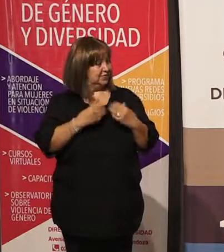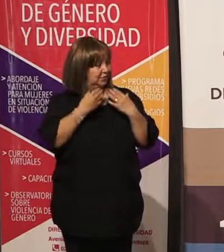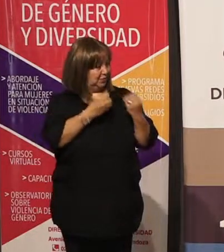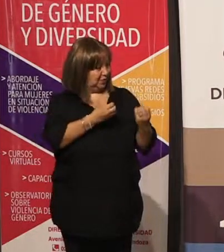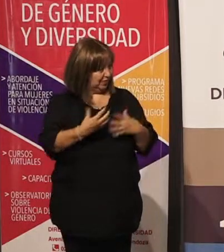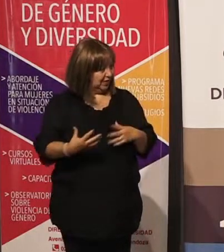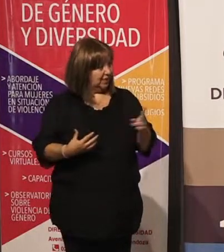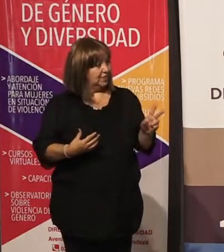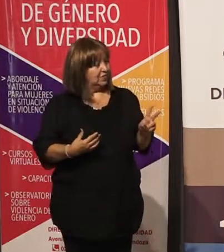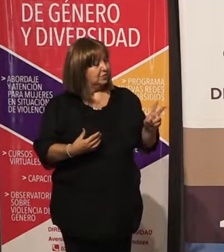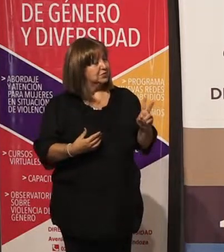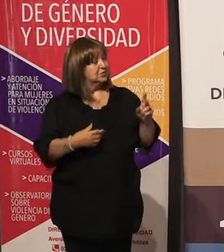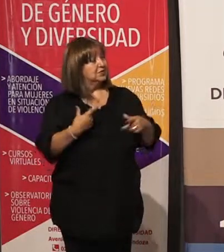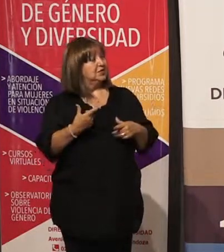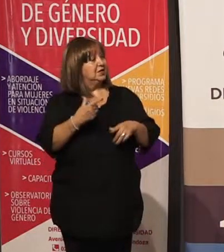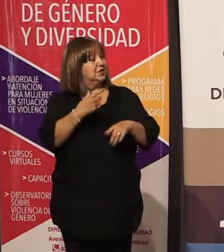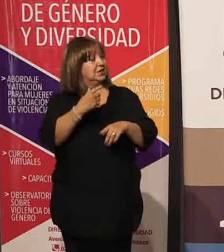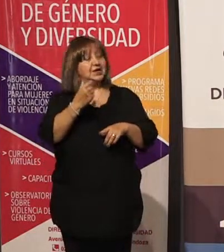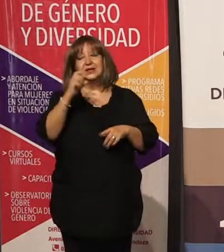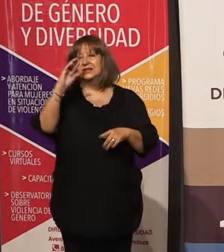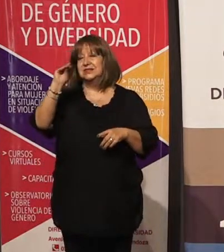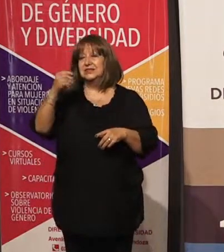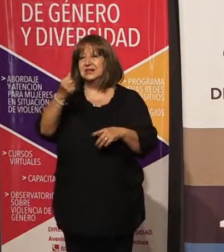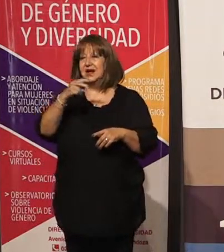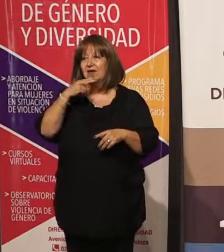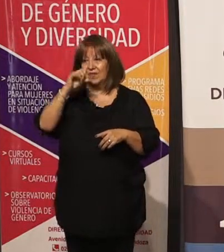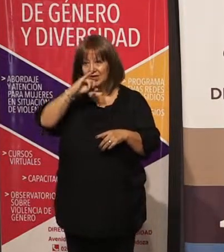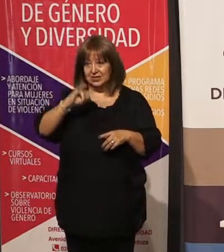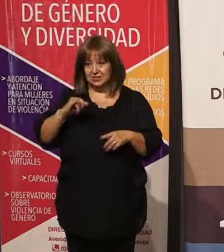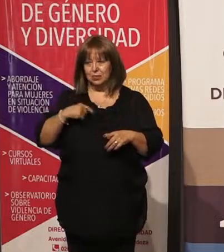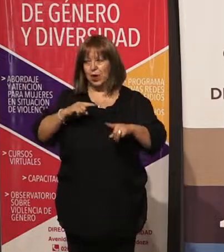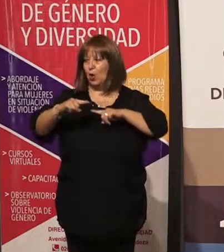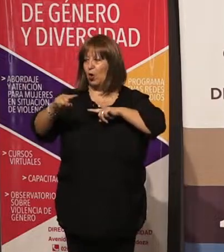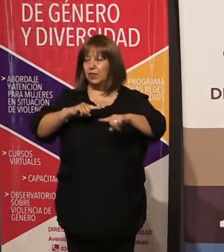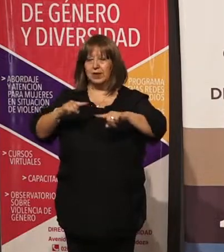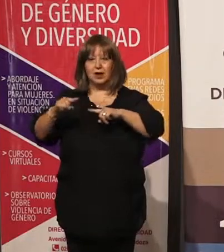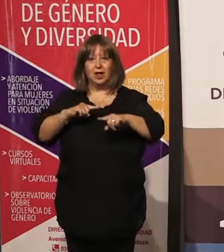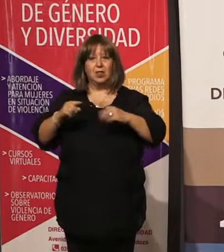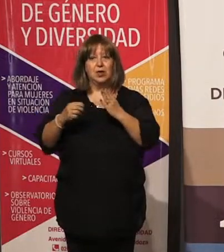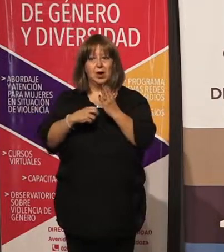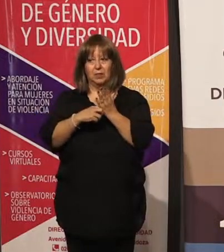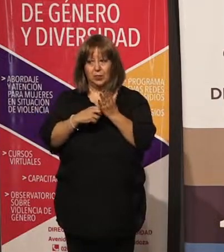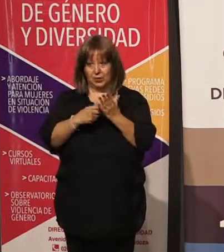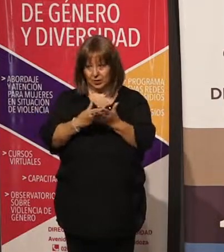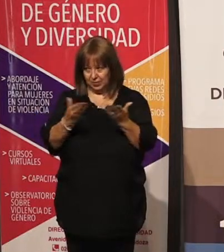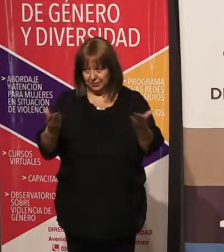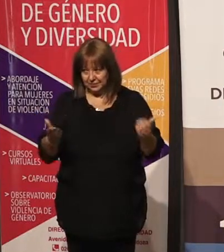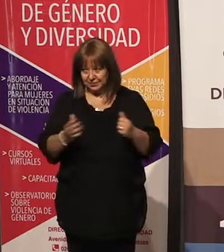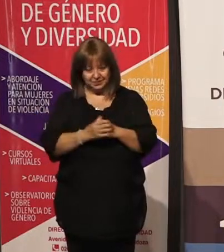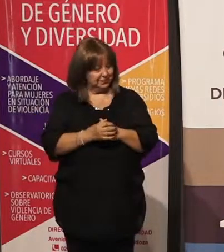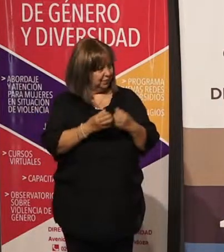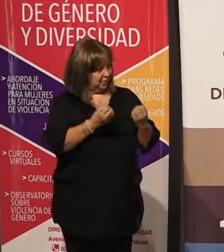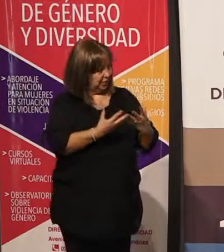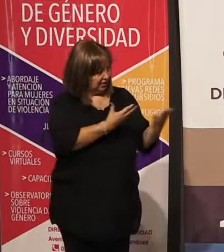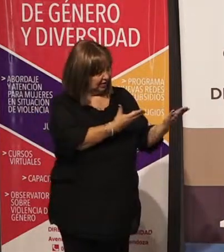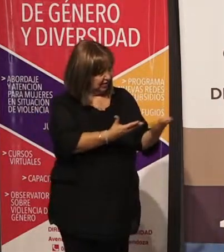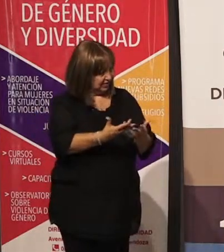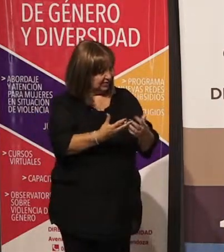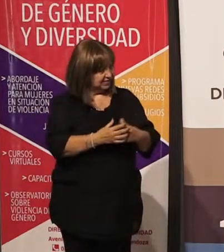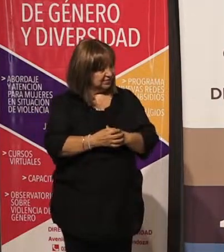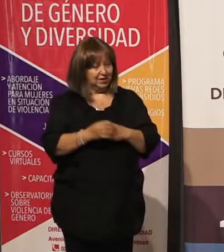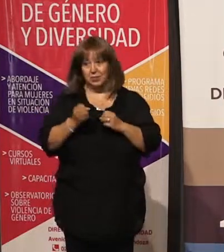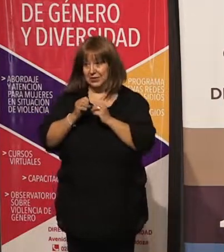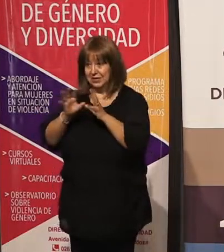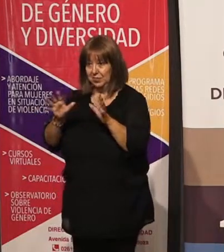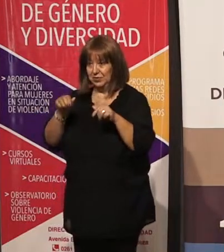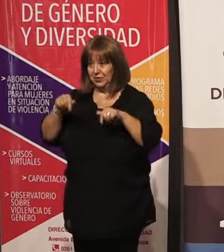jornadas. A la doctora Andrea Chávez, coordinadora general del Ministerio Público Fiscal. Así que, bienvenida. Damos